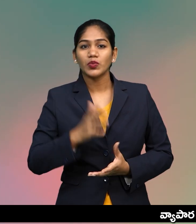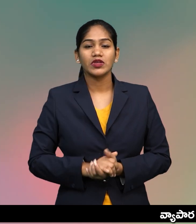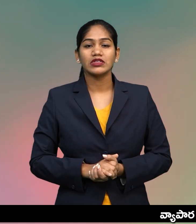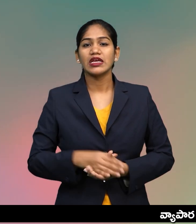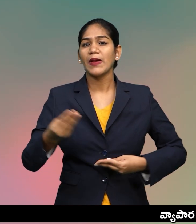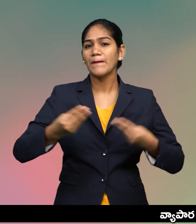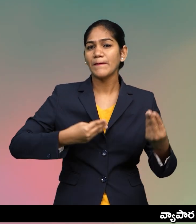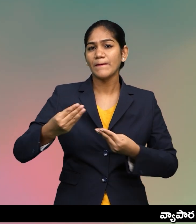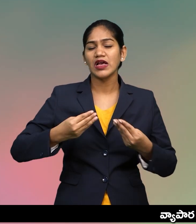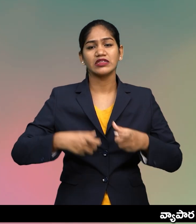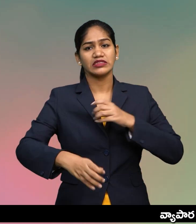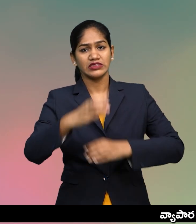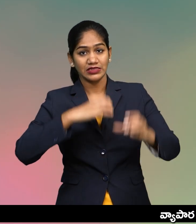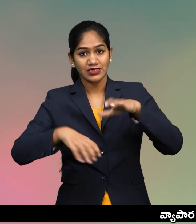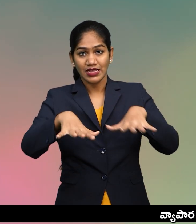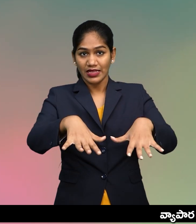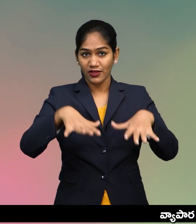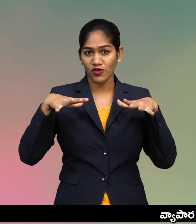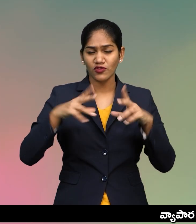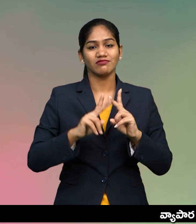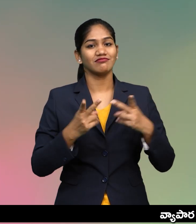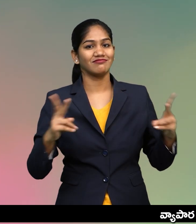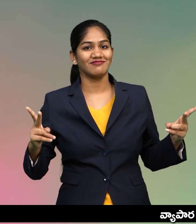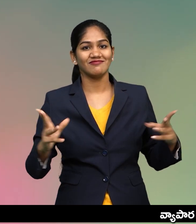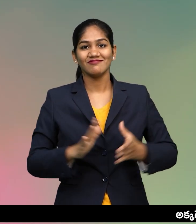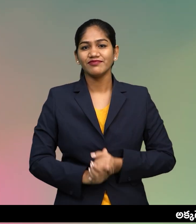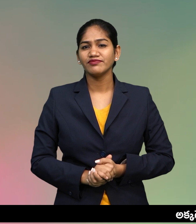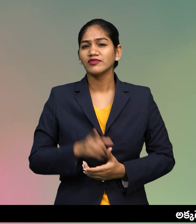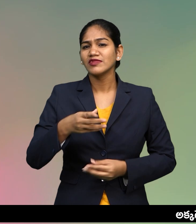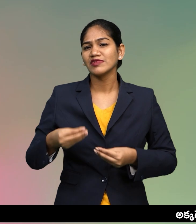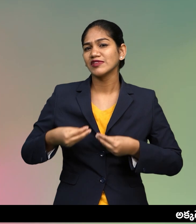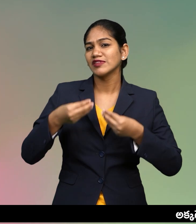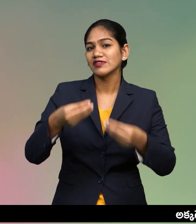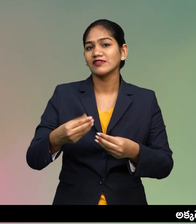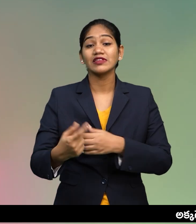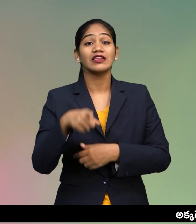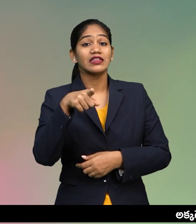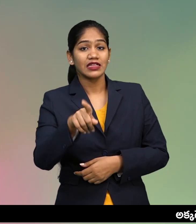వ్యాపార సమావేశాలు మొదలైనవి అక్కడే అందించబడతాయి.